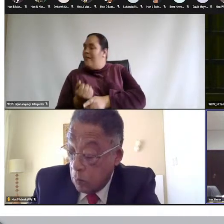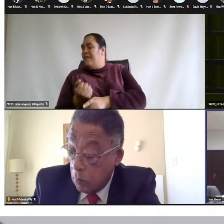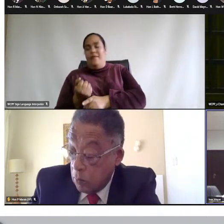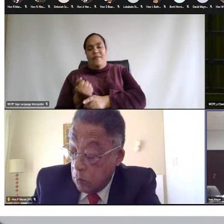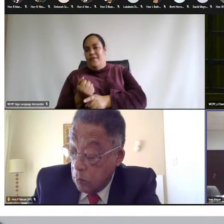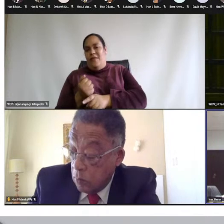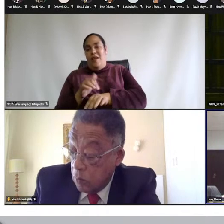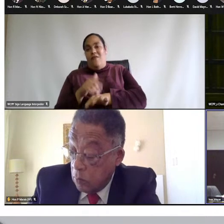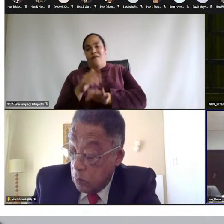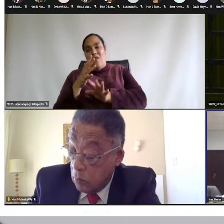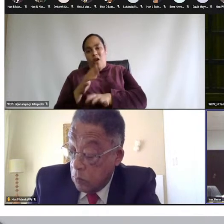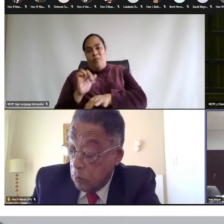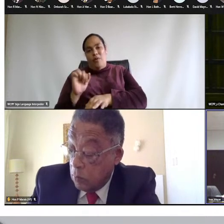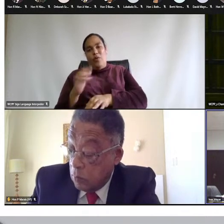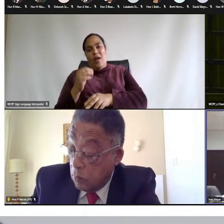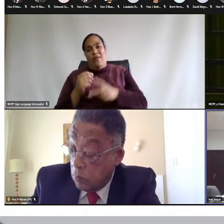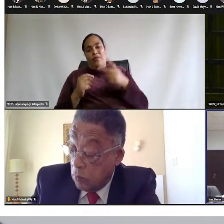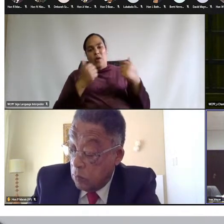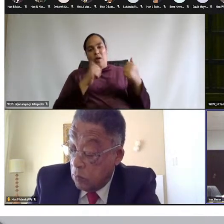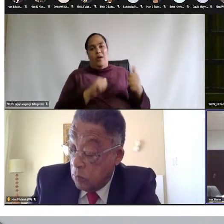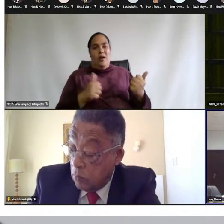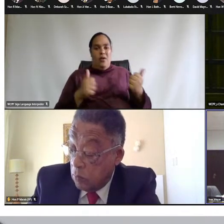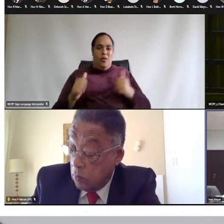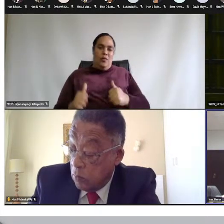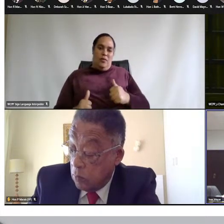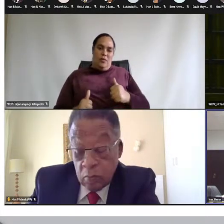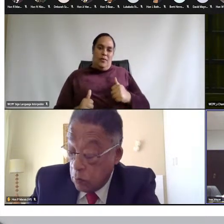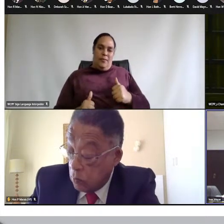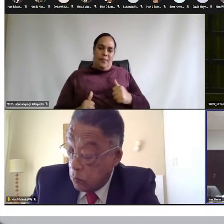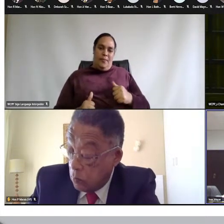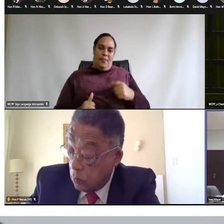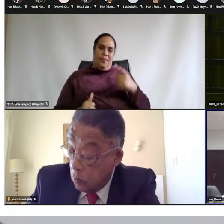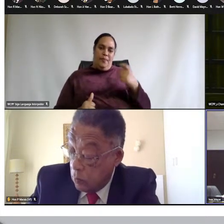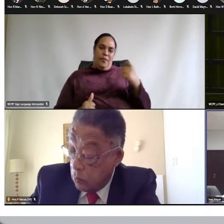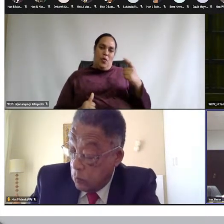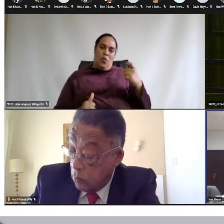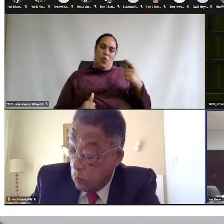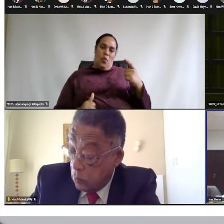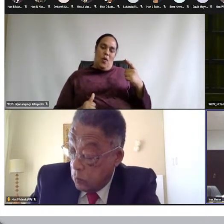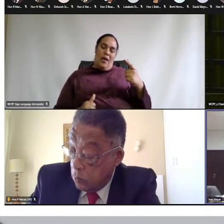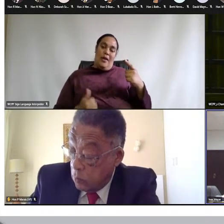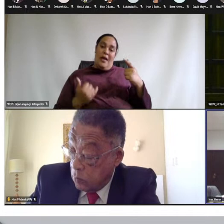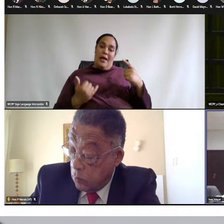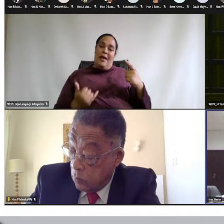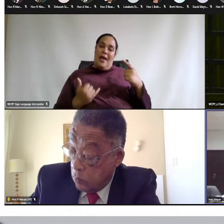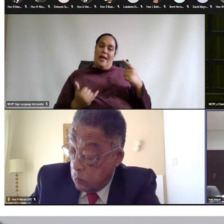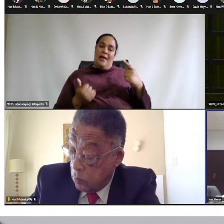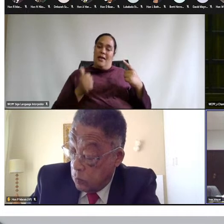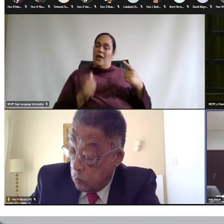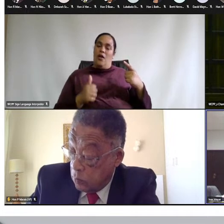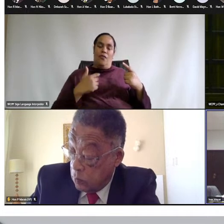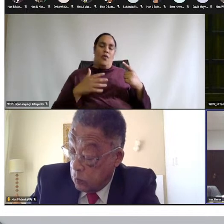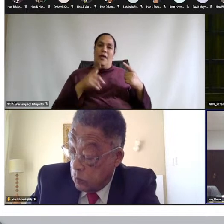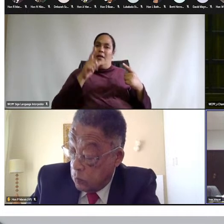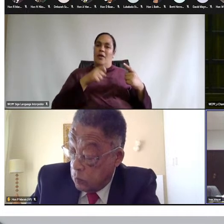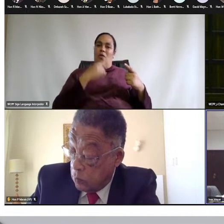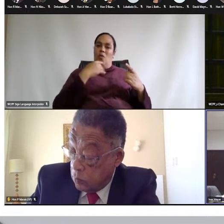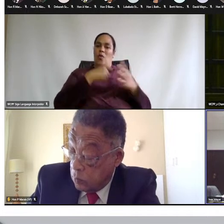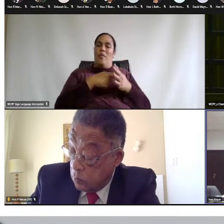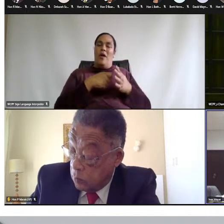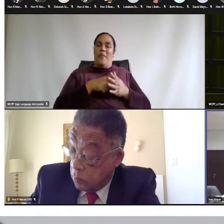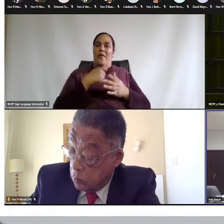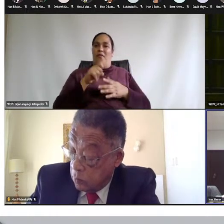Boere het gewoonlik 2 rekeninge. Een, 'n bedryfsrekening, wat enige ou wat enigiets wat hy aankoop vir sy